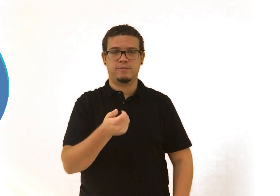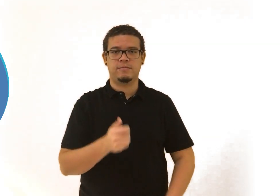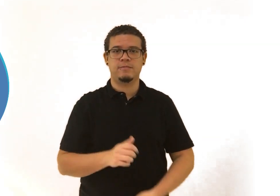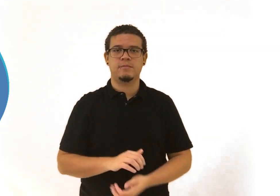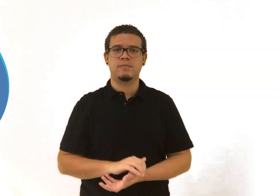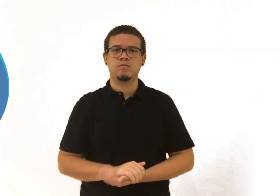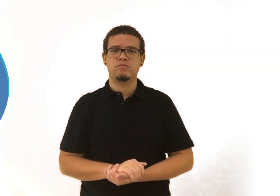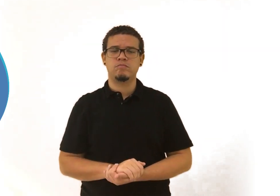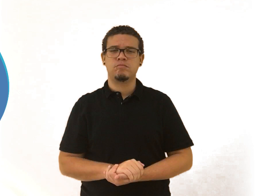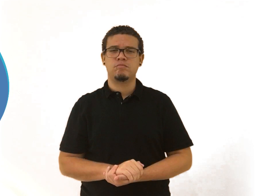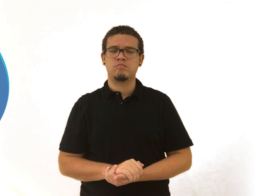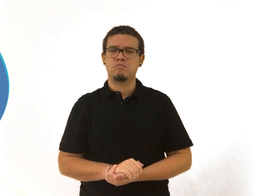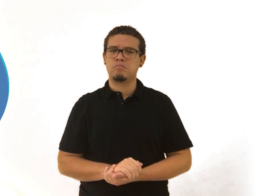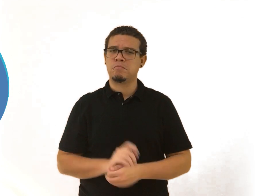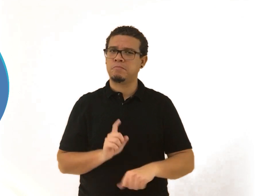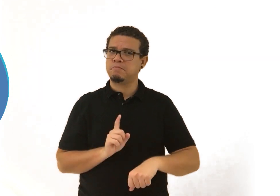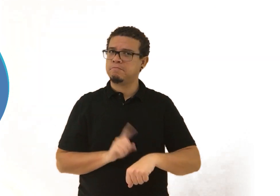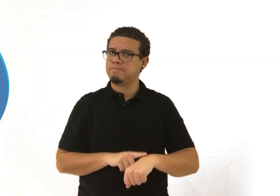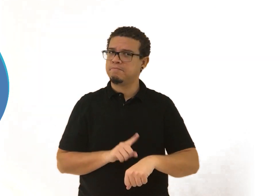juntos. Qual é o sinal?